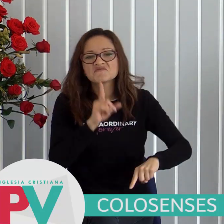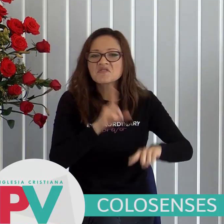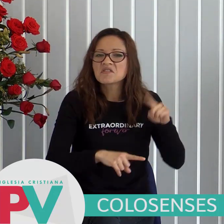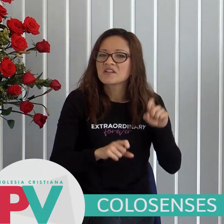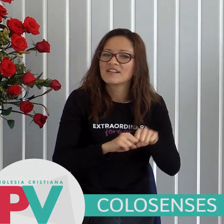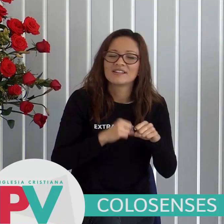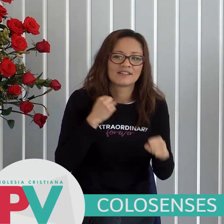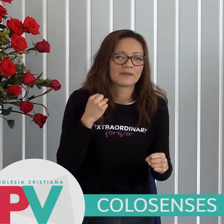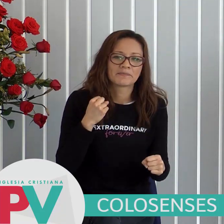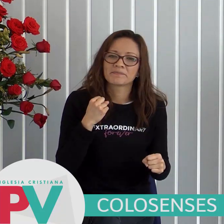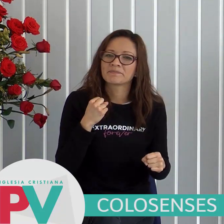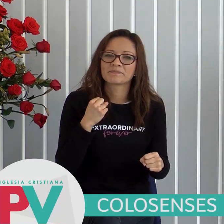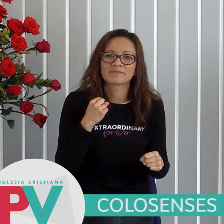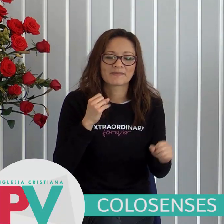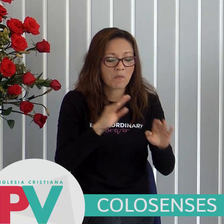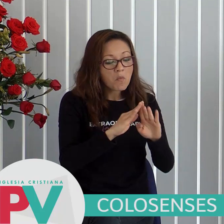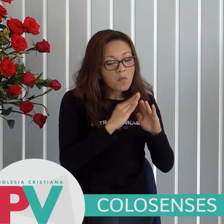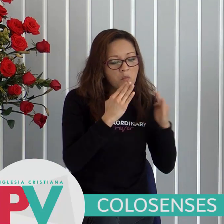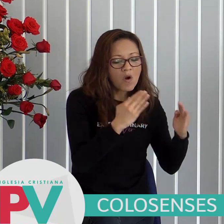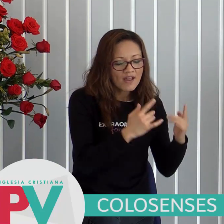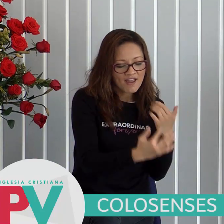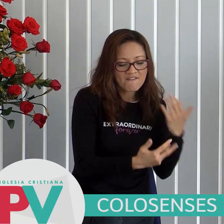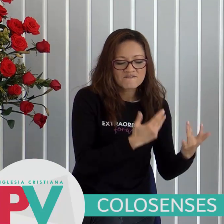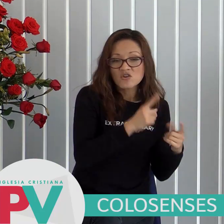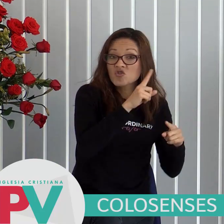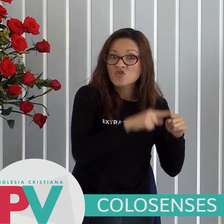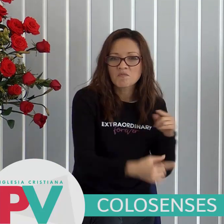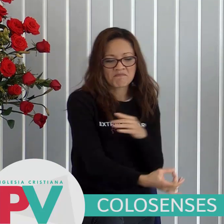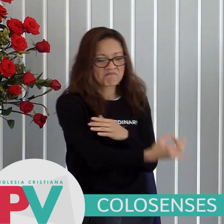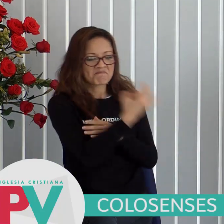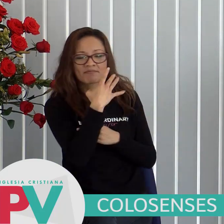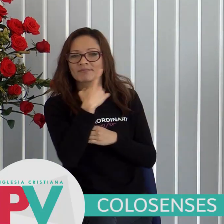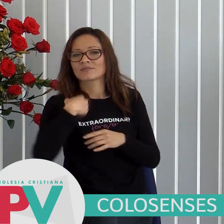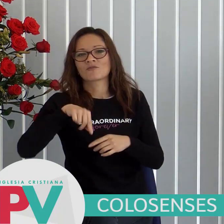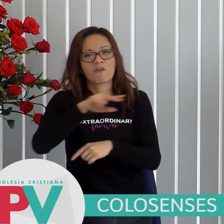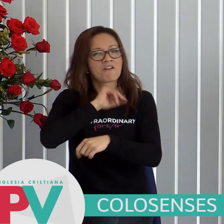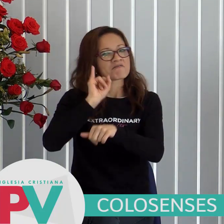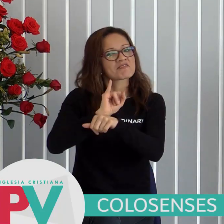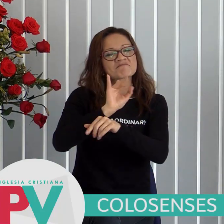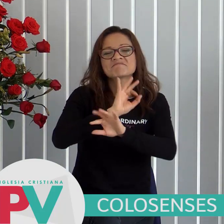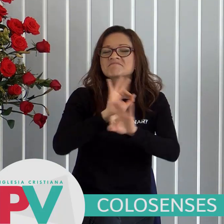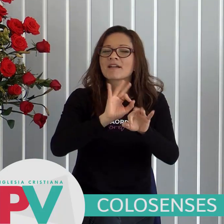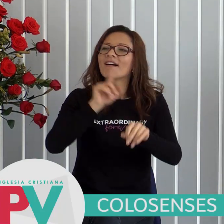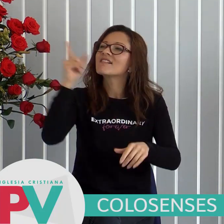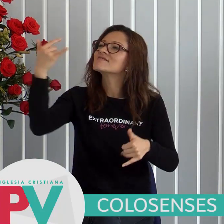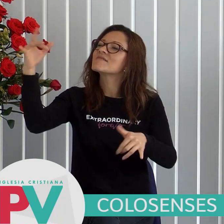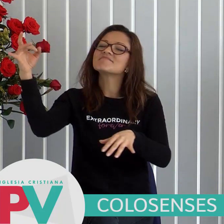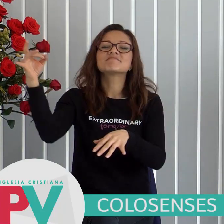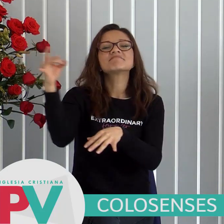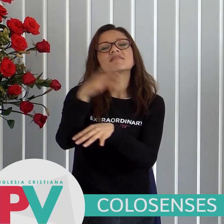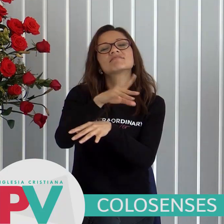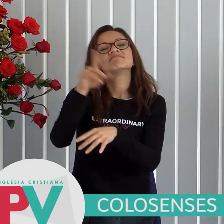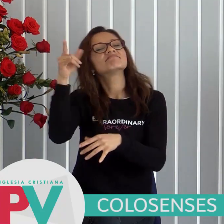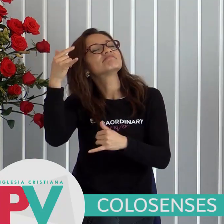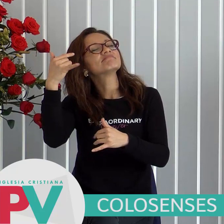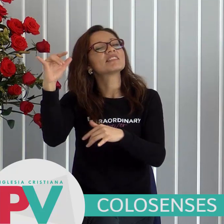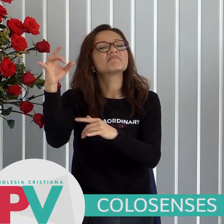dañar. Las puertas del Hades no van a prevalecer contra su iglesia porque Él ya venció.